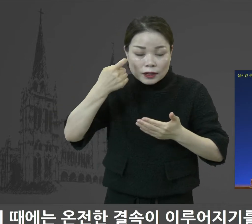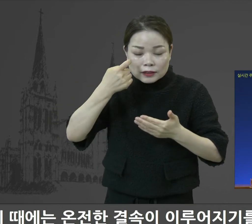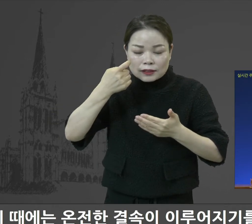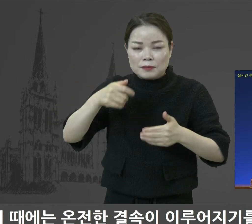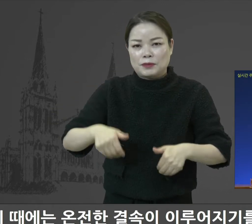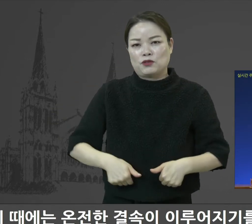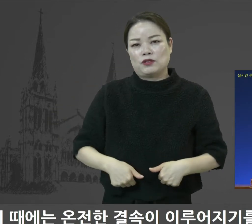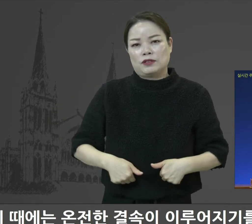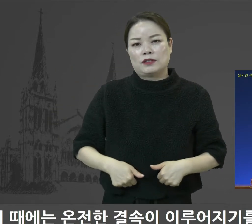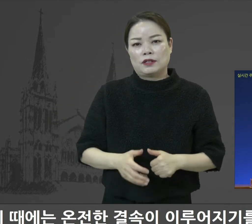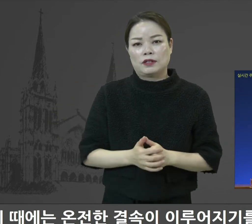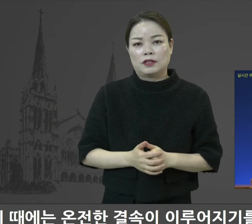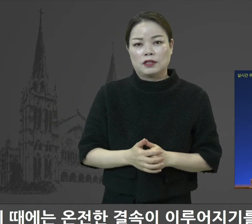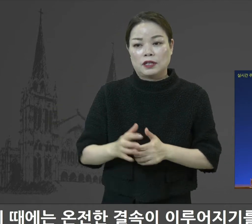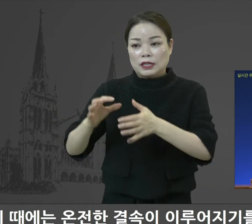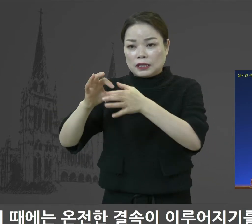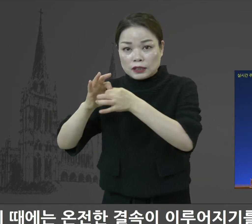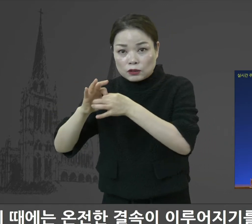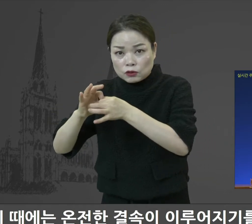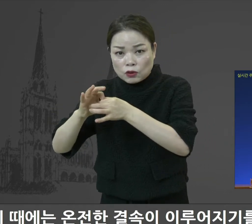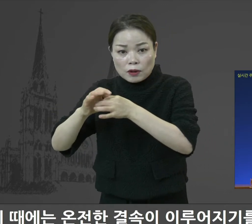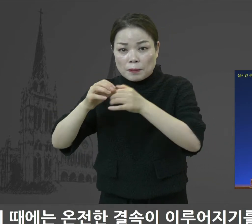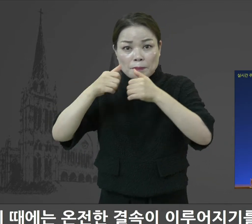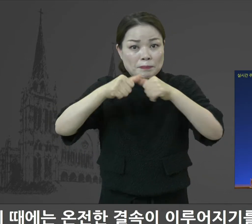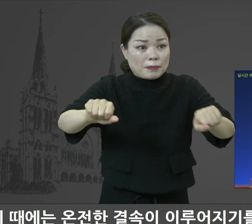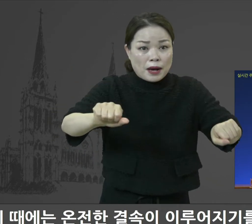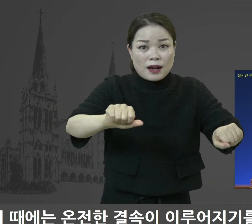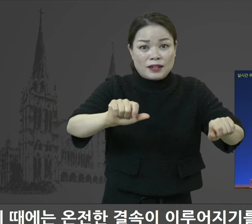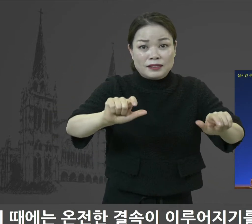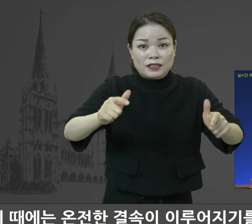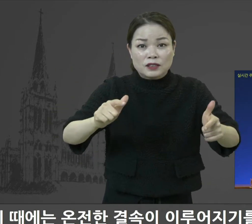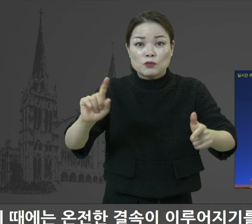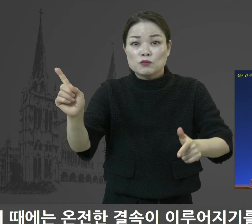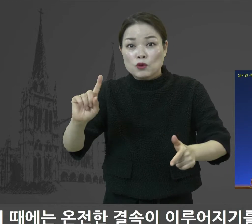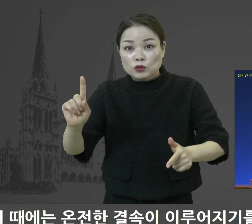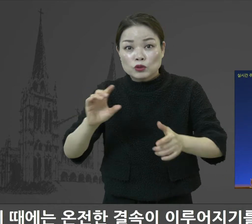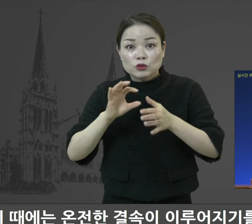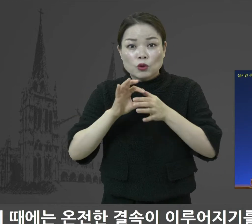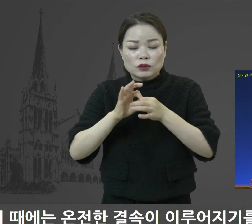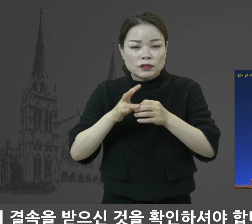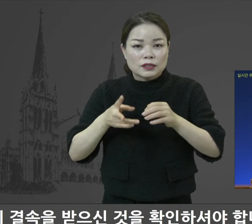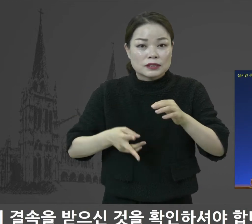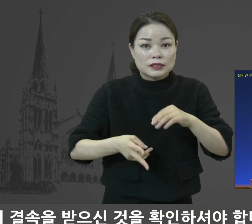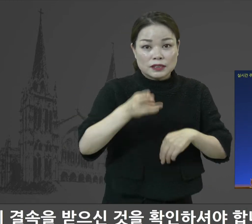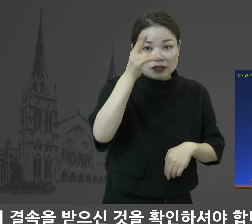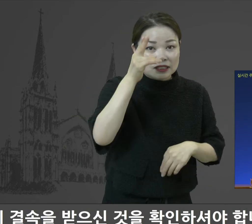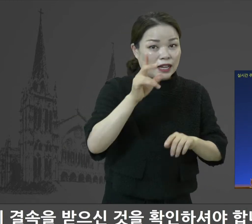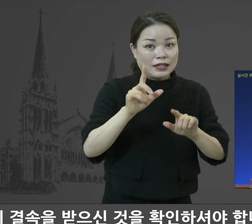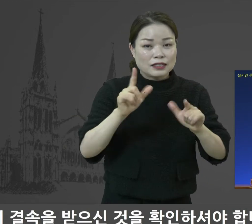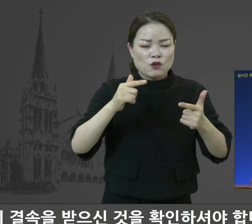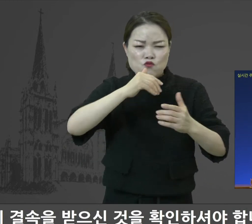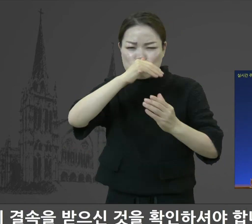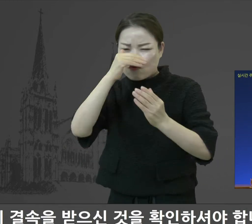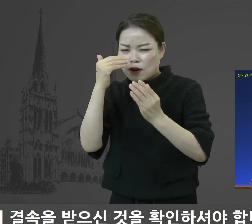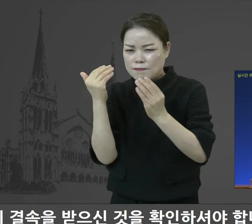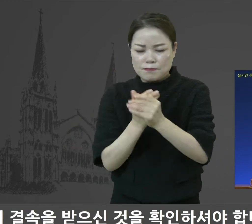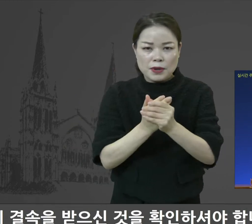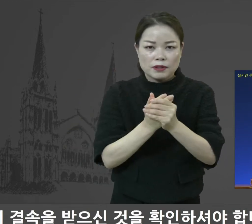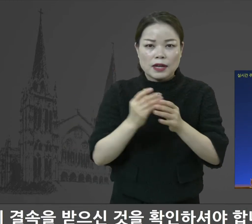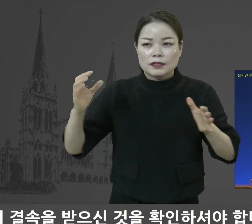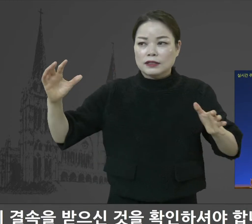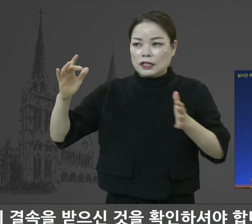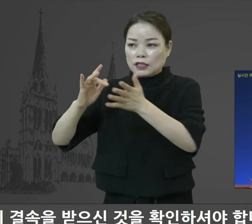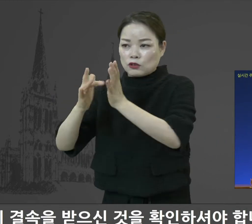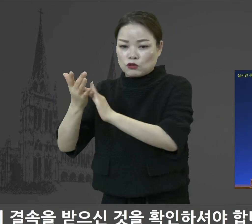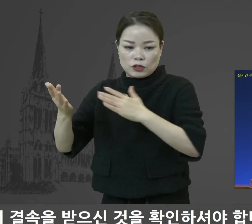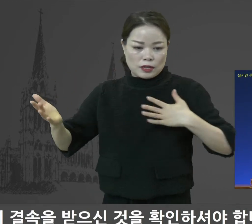됩니다. 그 결속은 깨질 수 없고 그 결속은 무엇으로 인해서도 끊어질 수 없는 완벽한 결속이